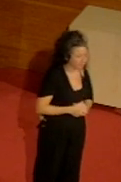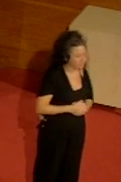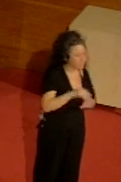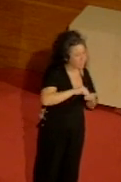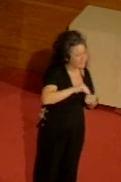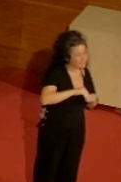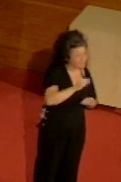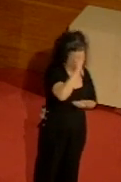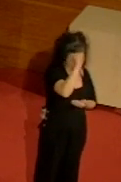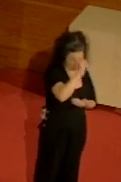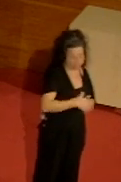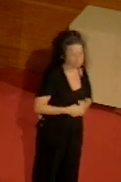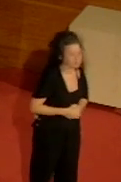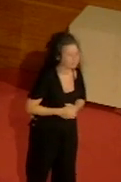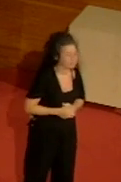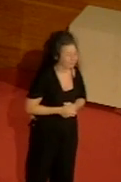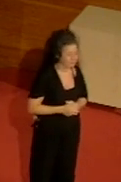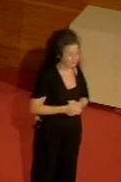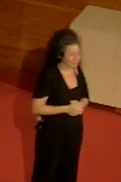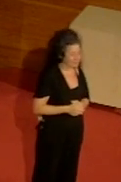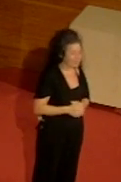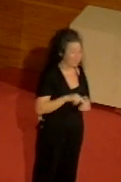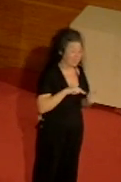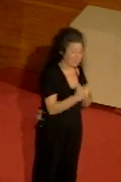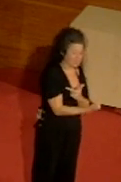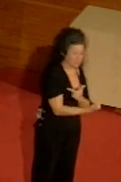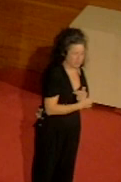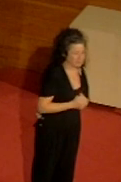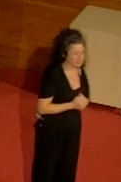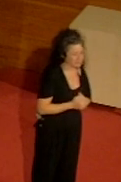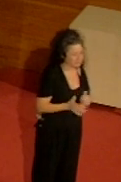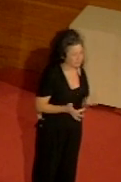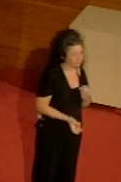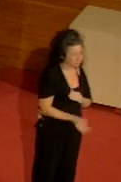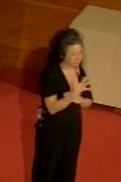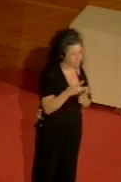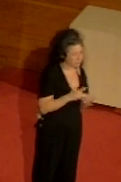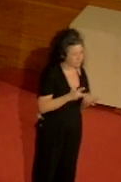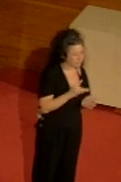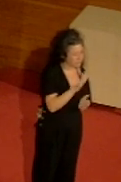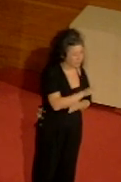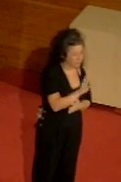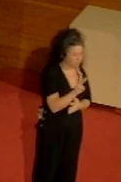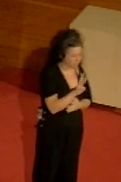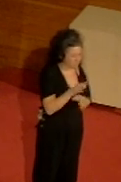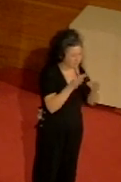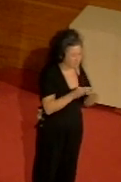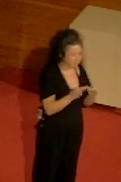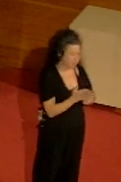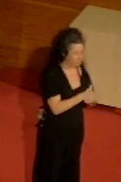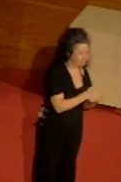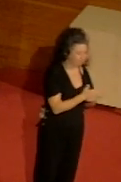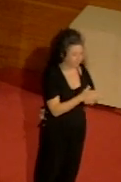2015ean 5W aldizkaria sortu zuen, beti literaturaren eta kazetaritzaren artean nabigatuz.